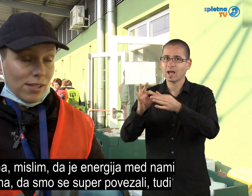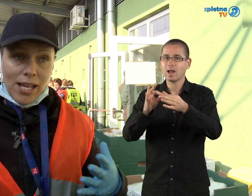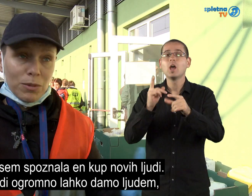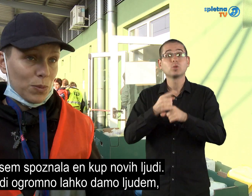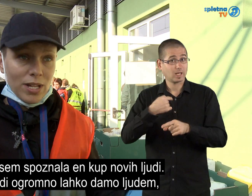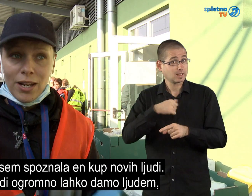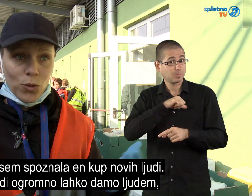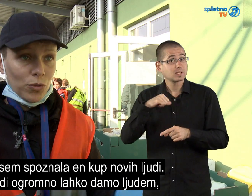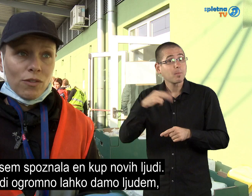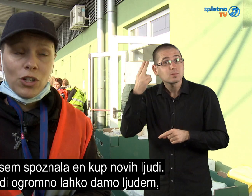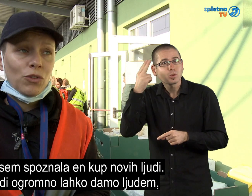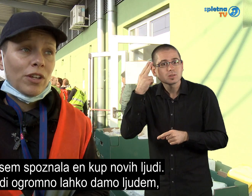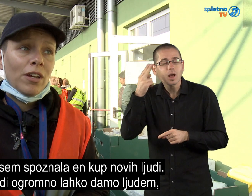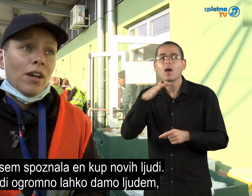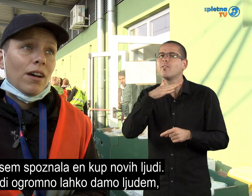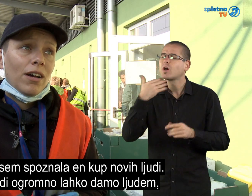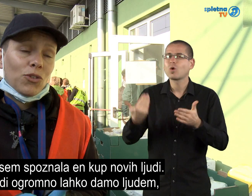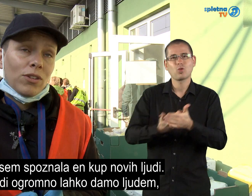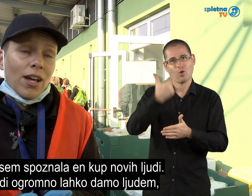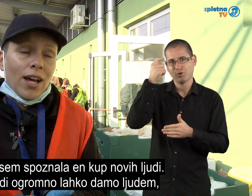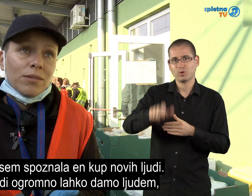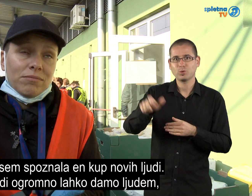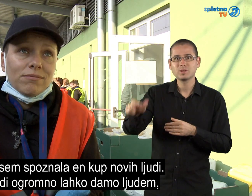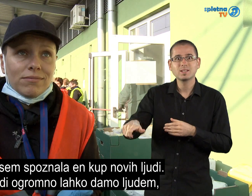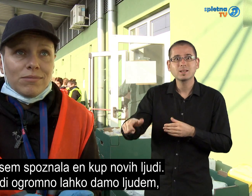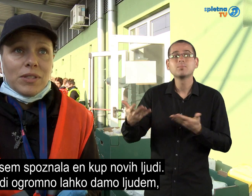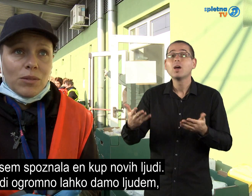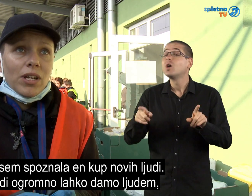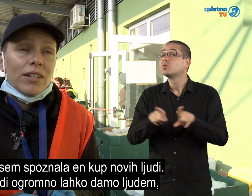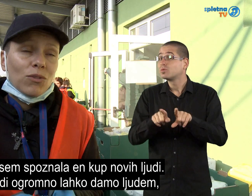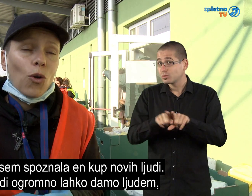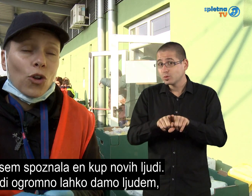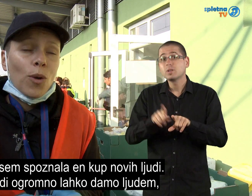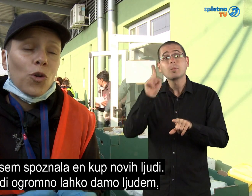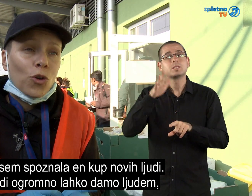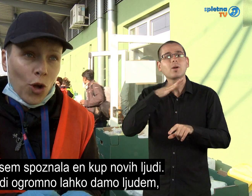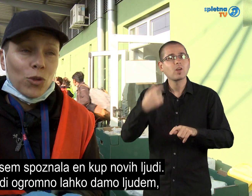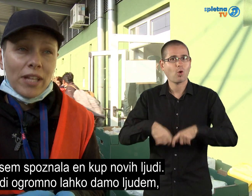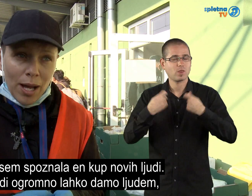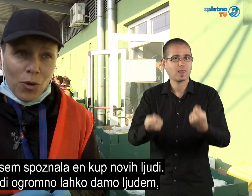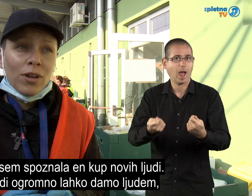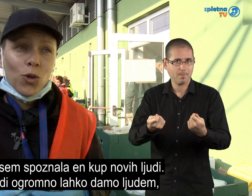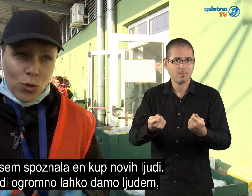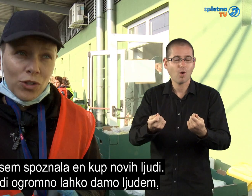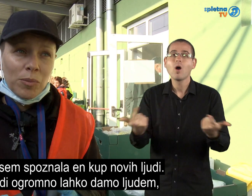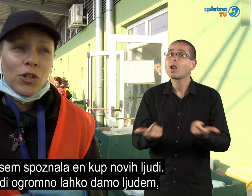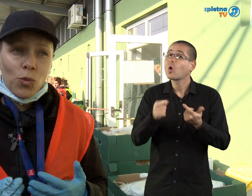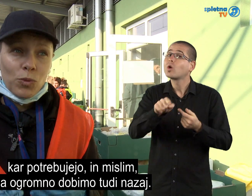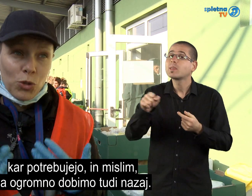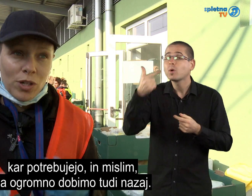sama spoznala en kup novih ljudi, tako da mislim, da ogromno damo lahko ljudem, ki to